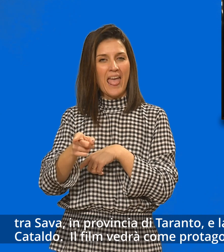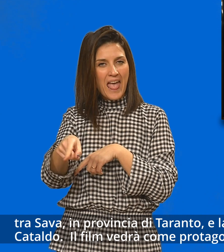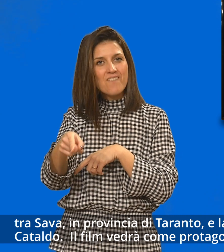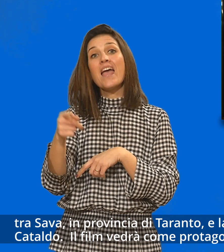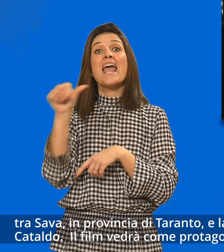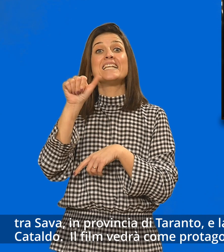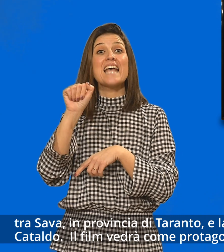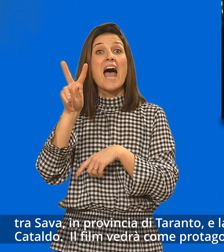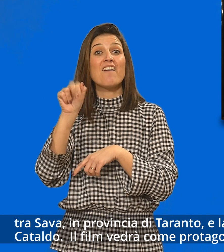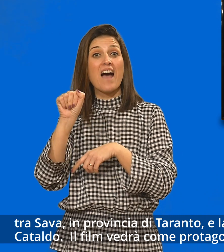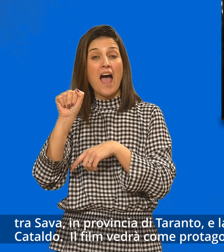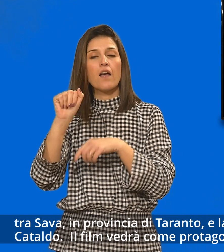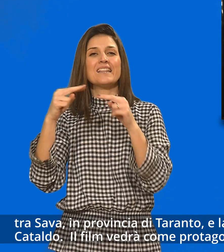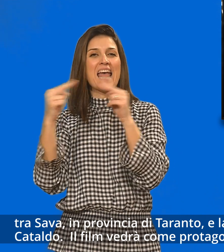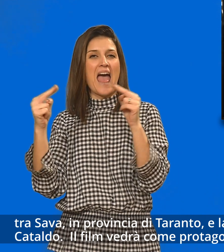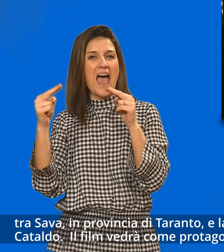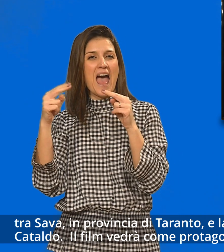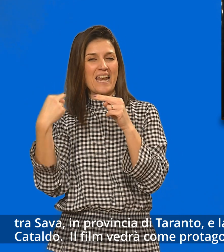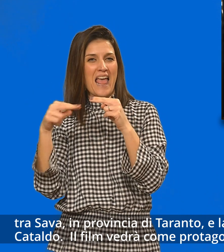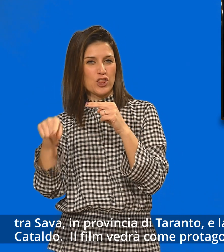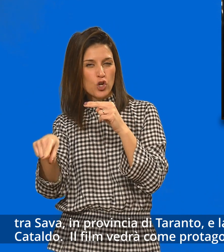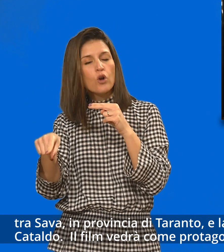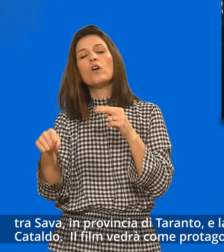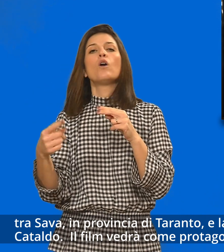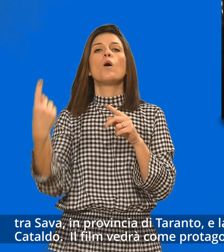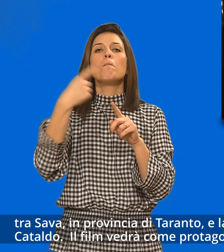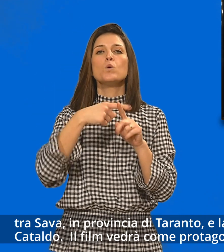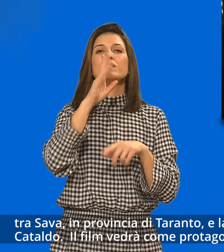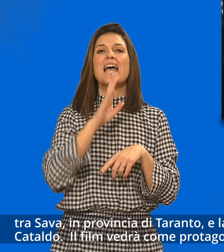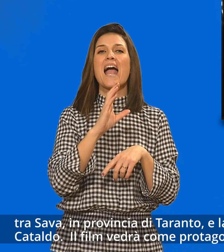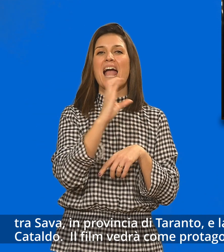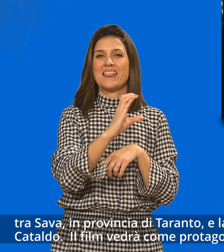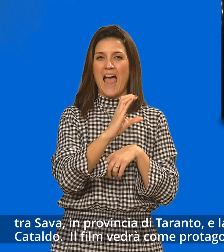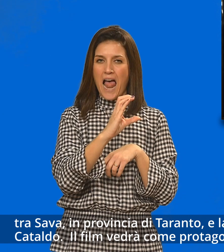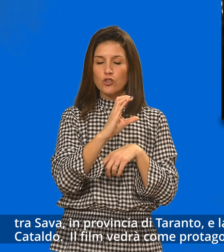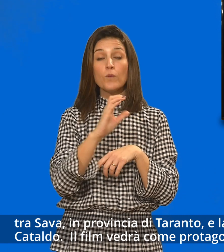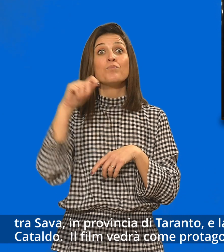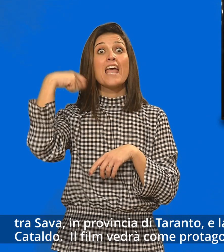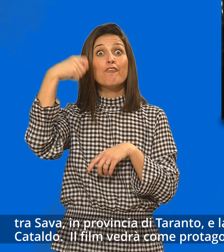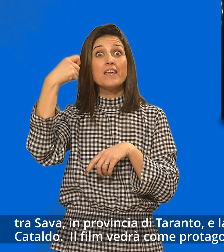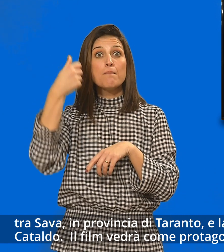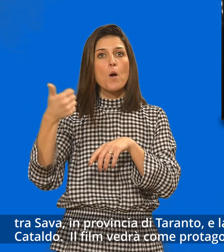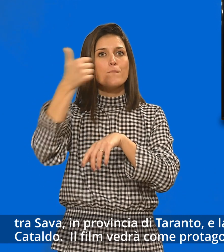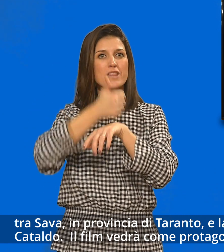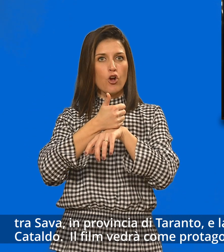e la marina leccese di san cataldo il film vedrà come protagonisti anna